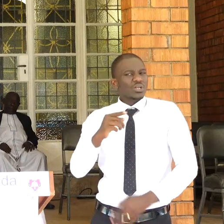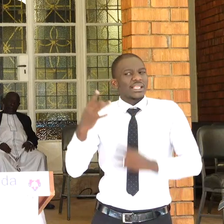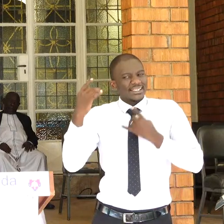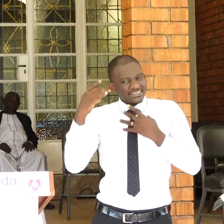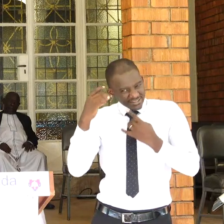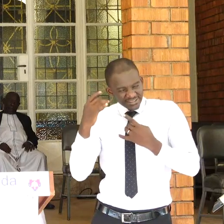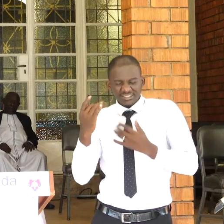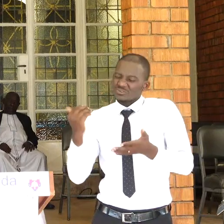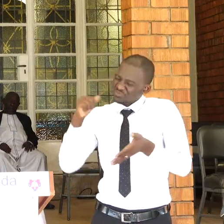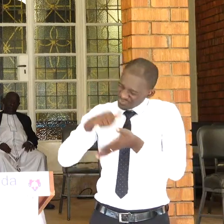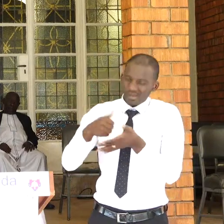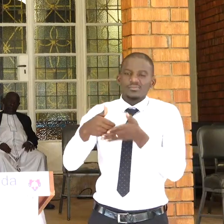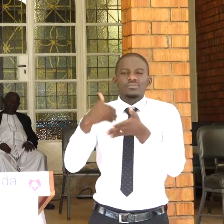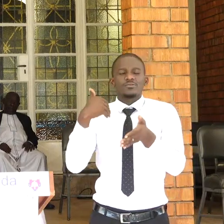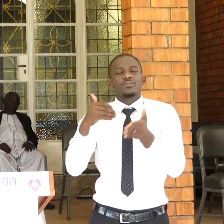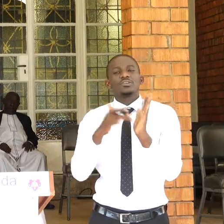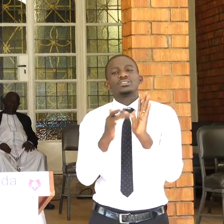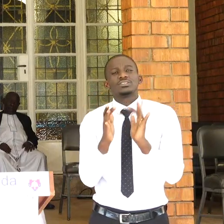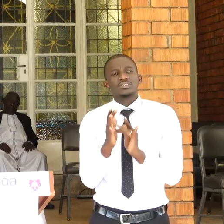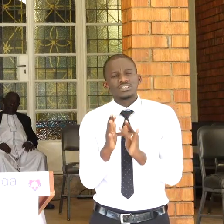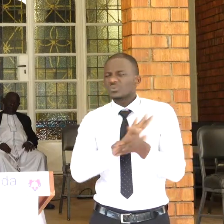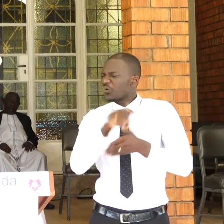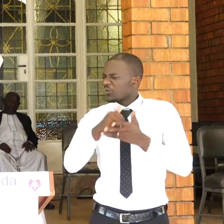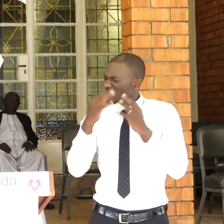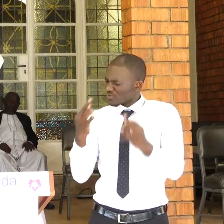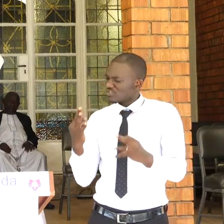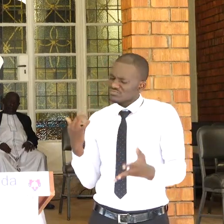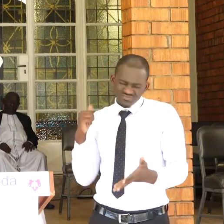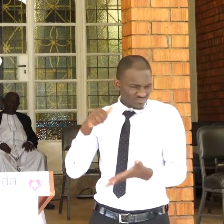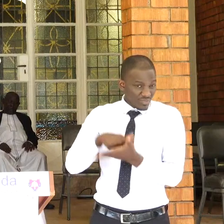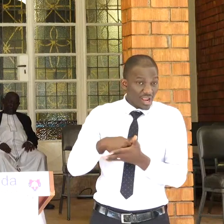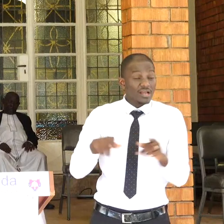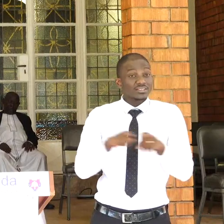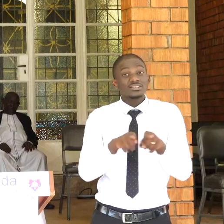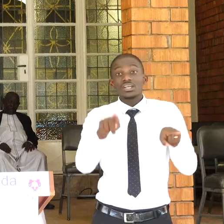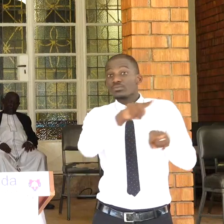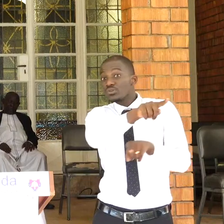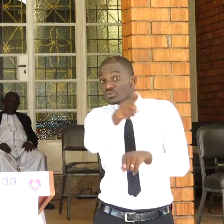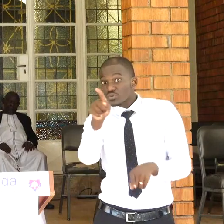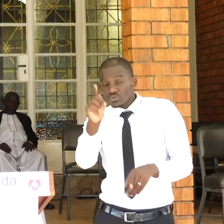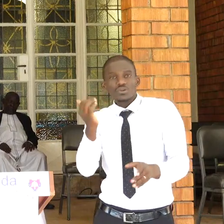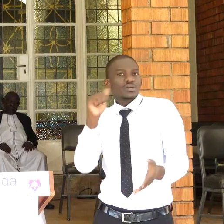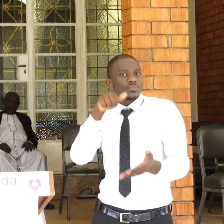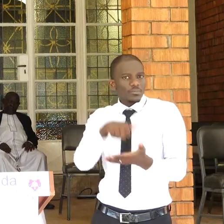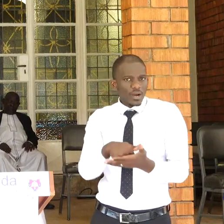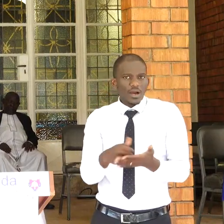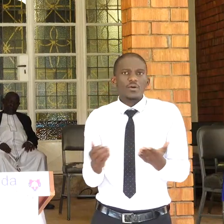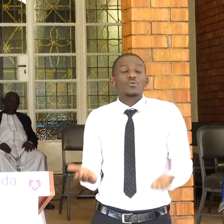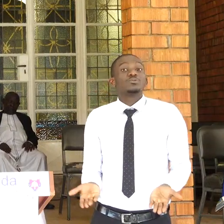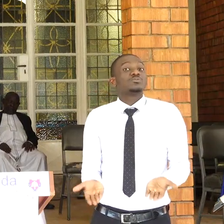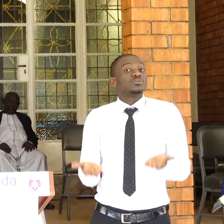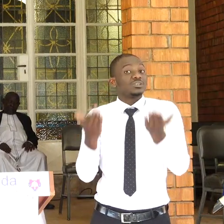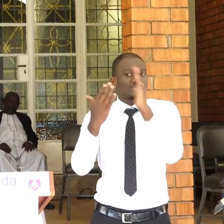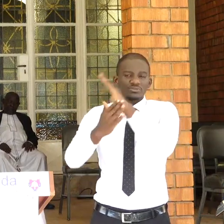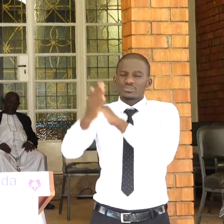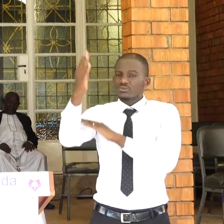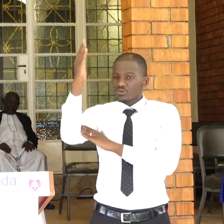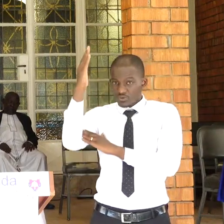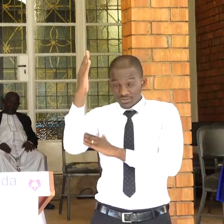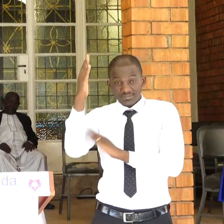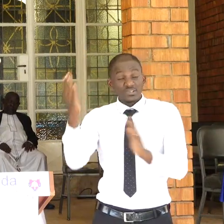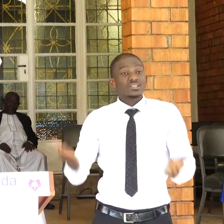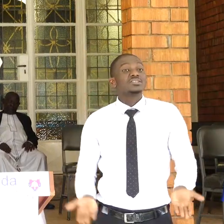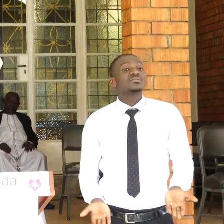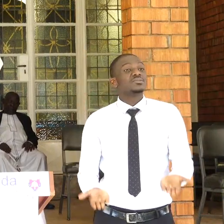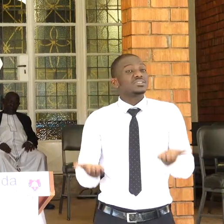mire Yesu bifuname atenga nawe bufunama yumusa katonda